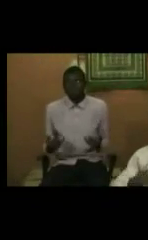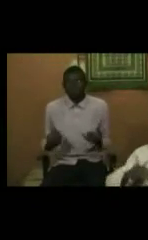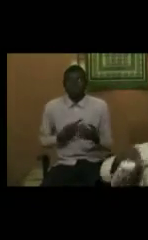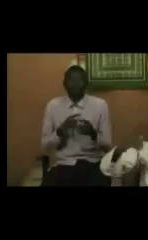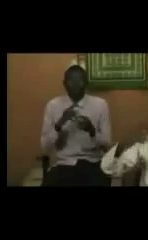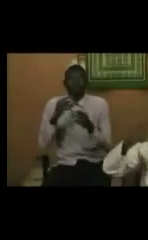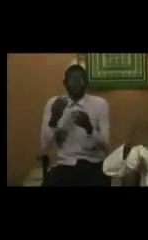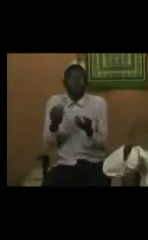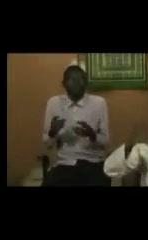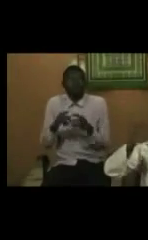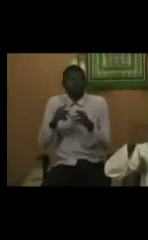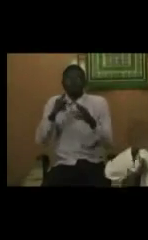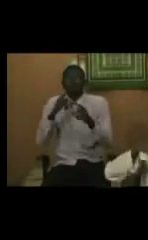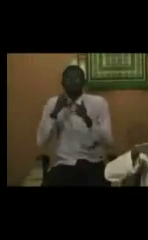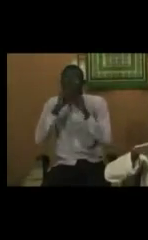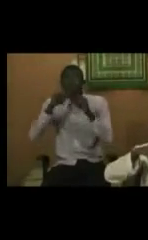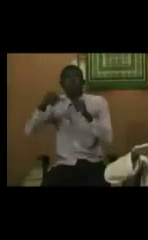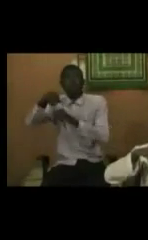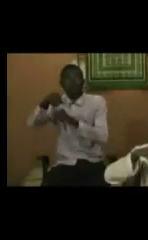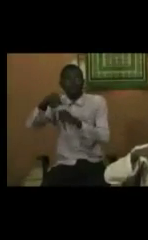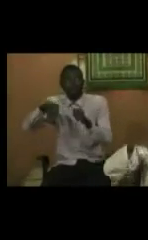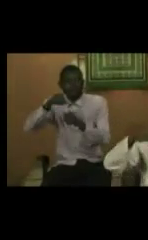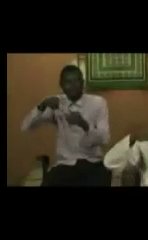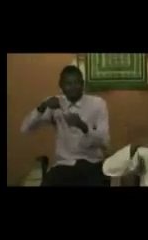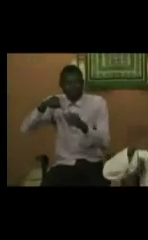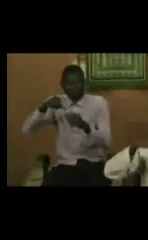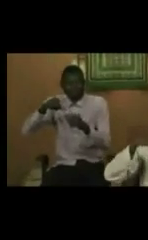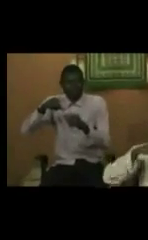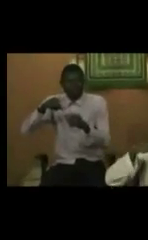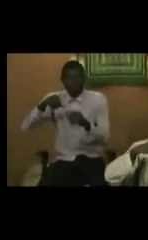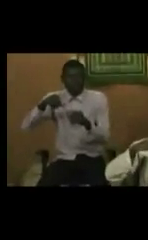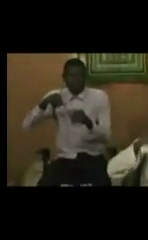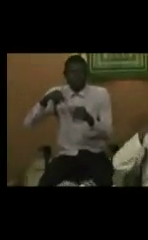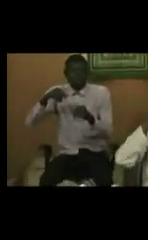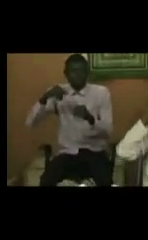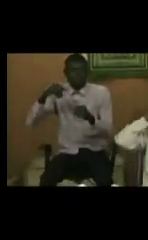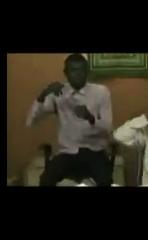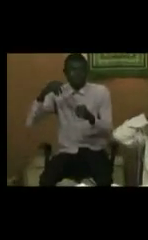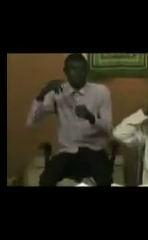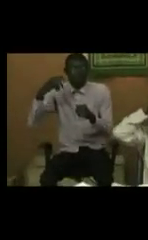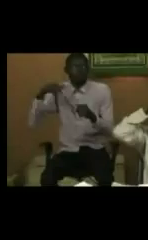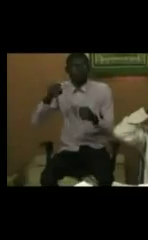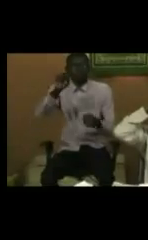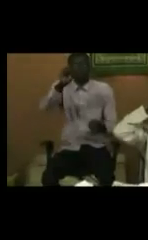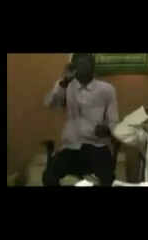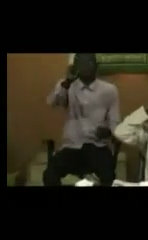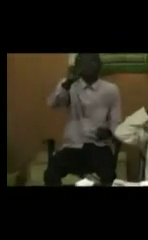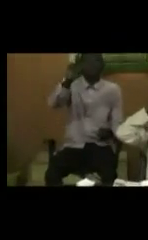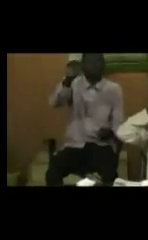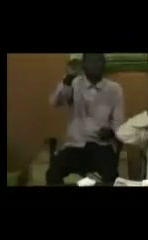fa zahiru hadhihi alaya ohun to han ninu aya yi